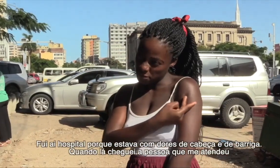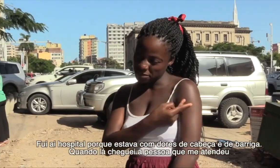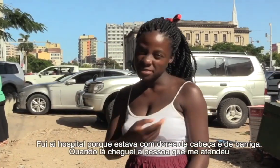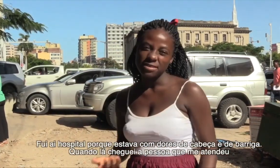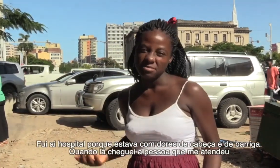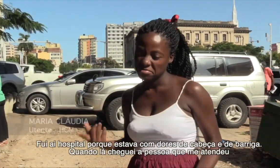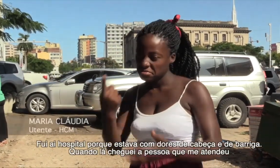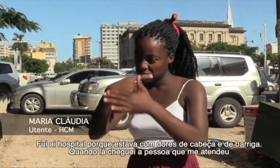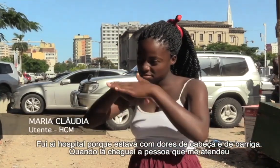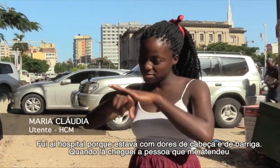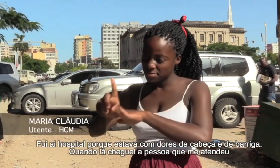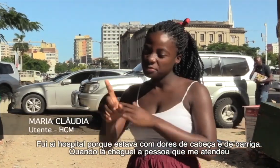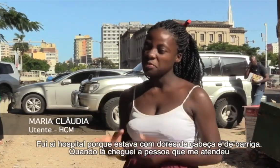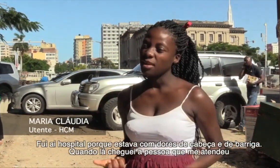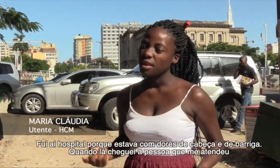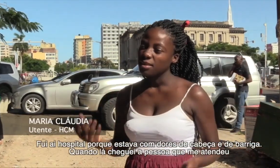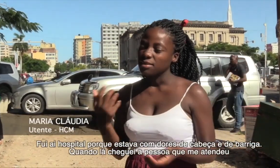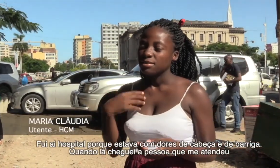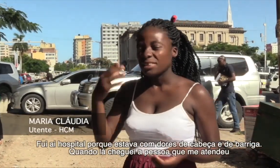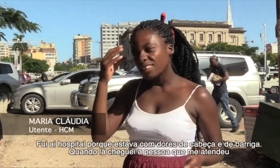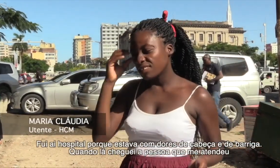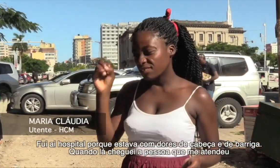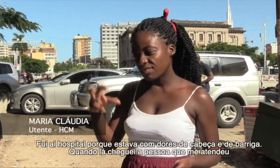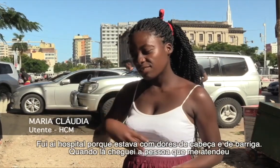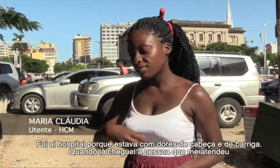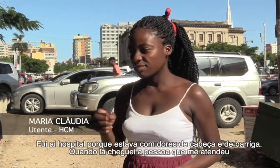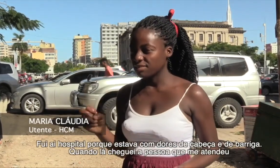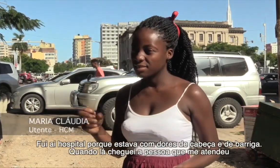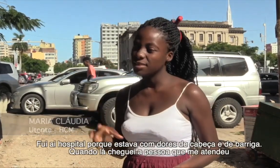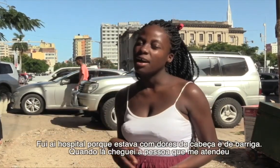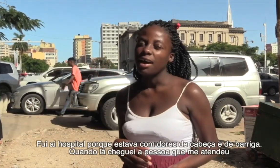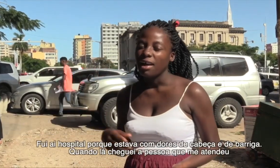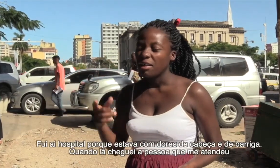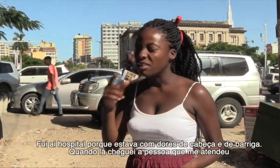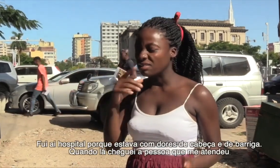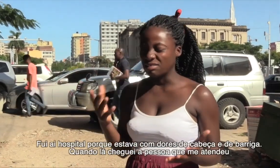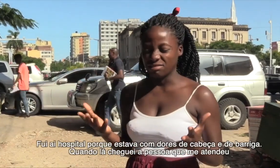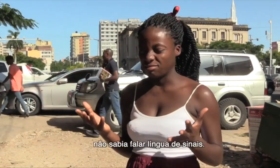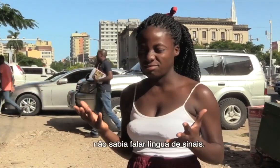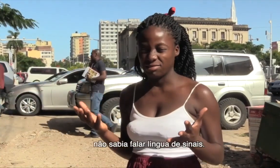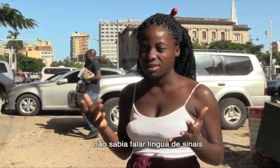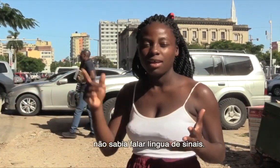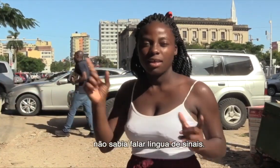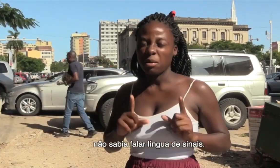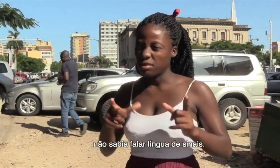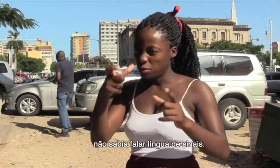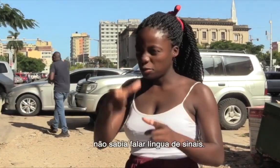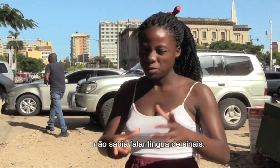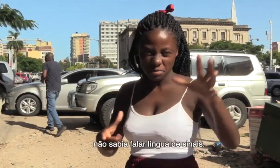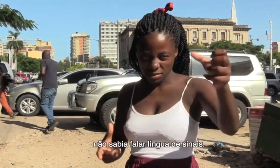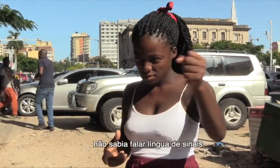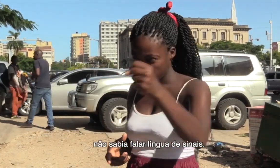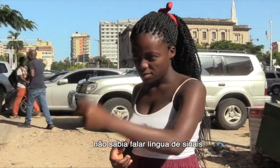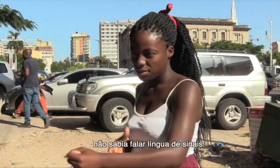Fui ao hospital porque estava com dores de cabeça e de barriga. Quando lá cheguei, a pessoa que me atendeu não sabia